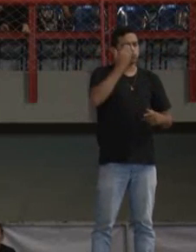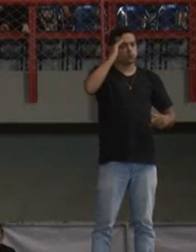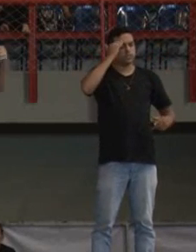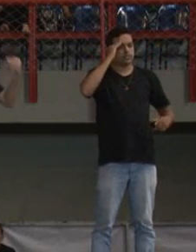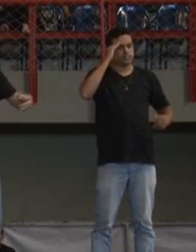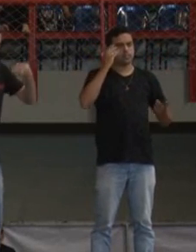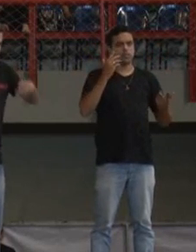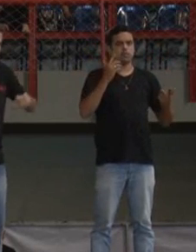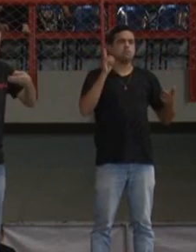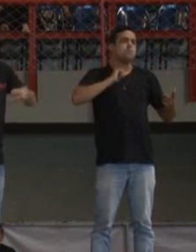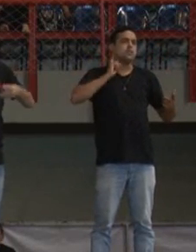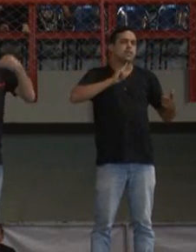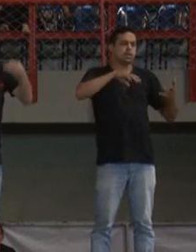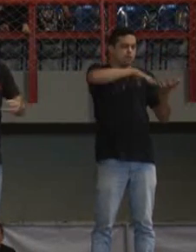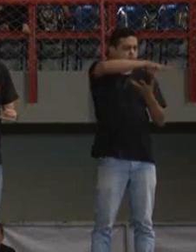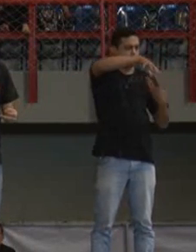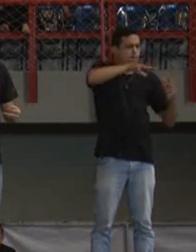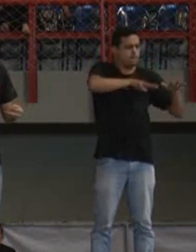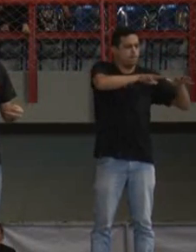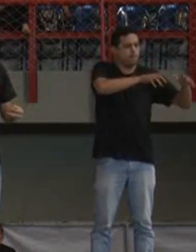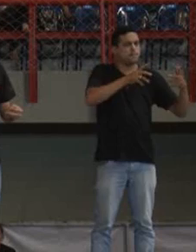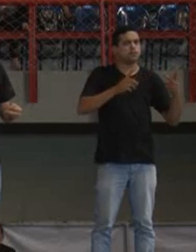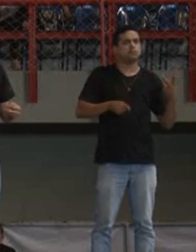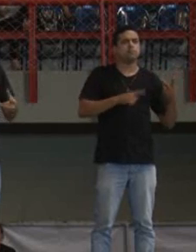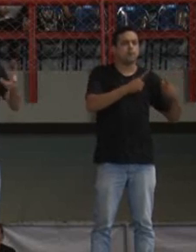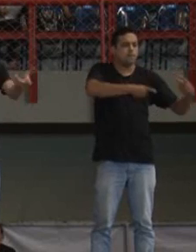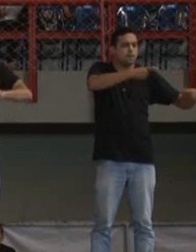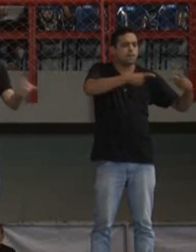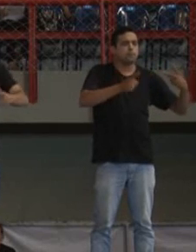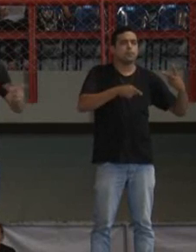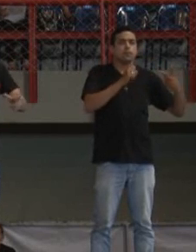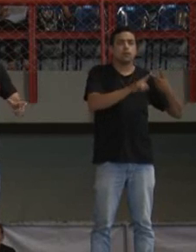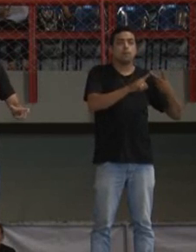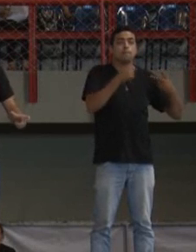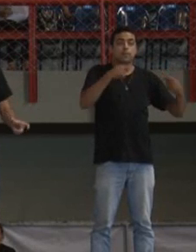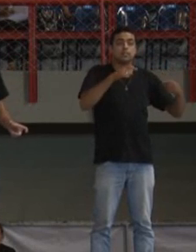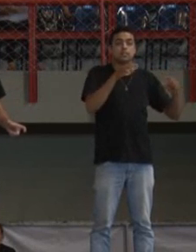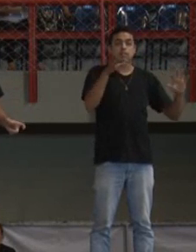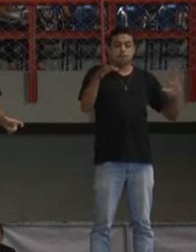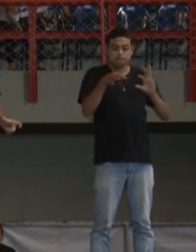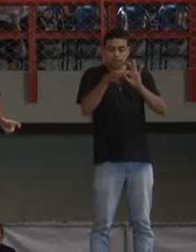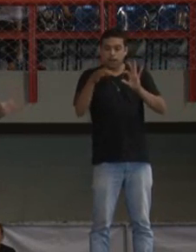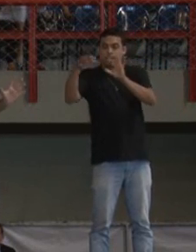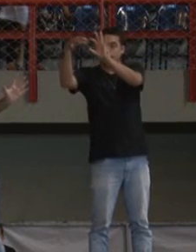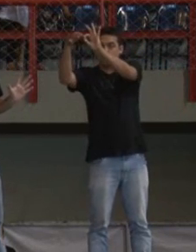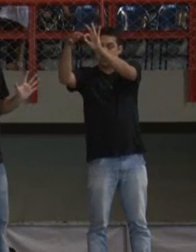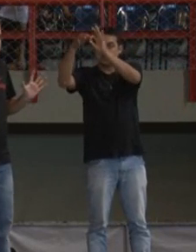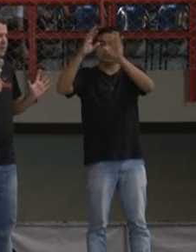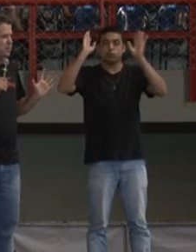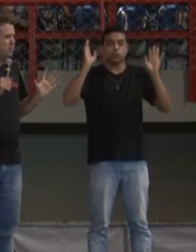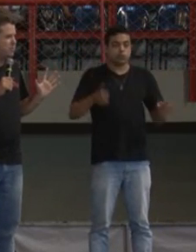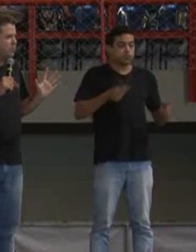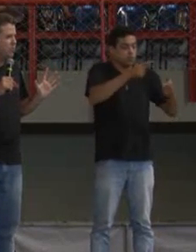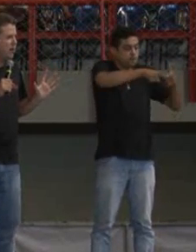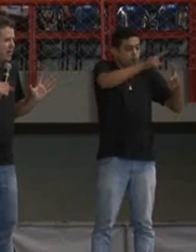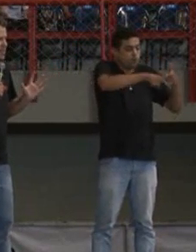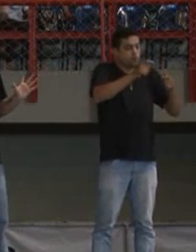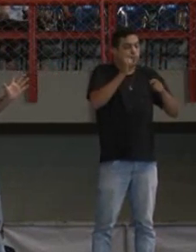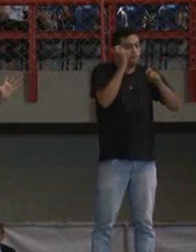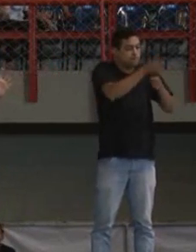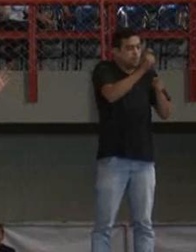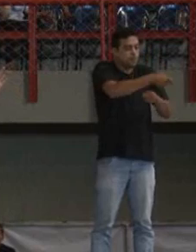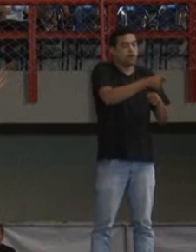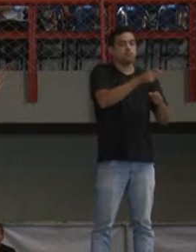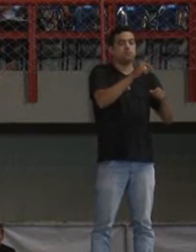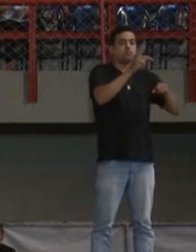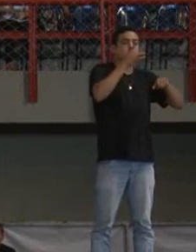exemplo. Eu não tenho como entender a Inconfidência Mineira sem relacionar com a crise da mineração. Com a crise